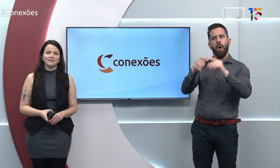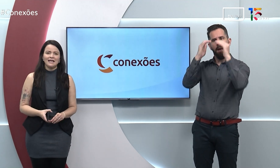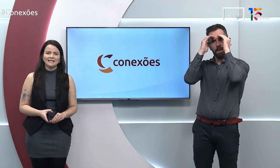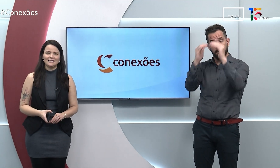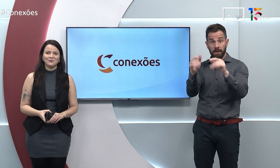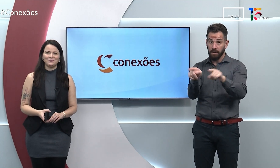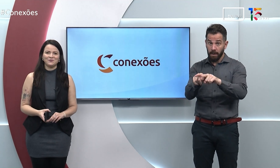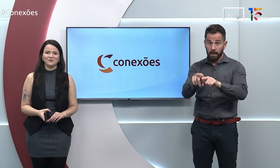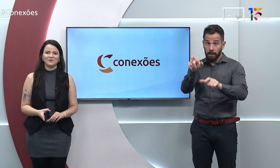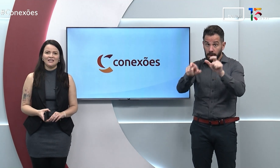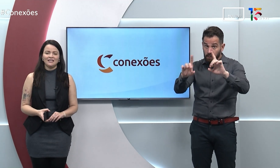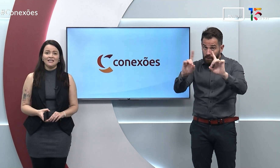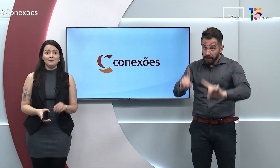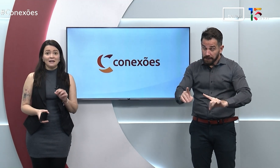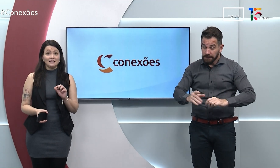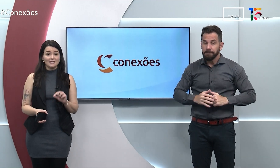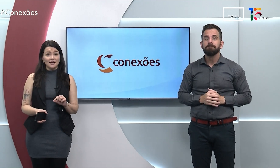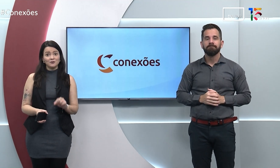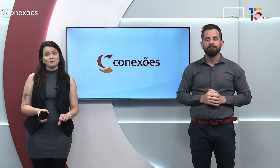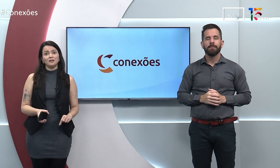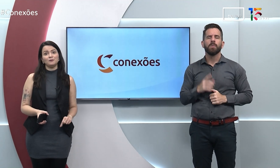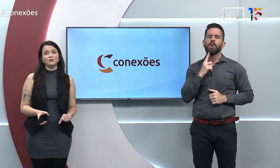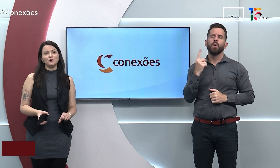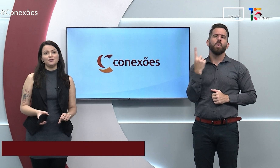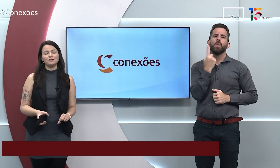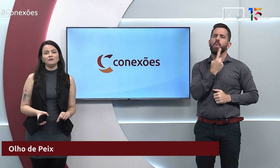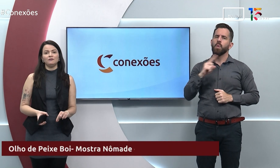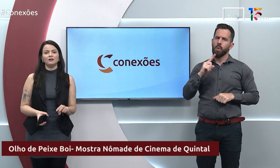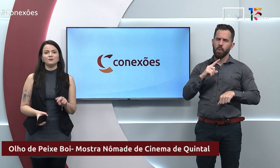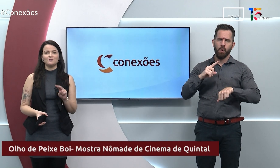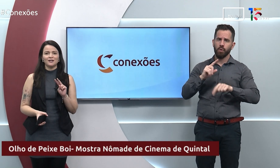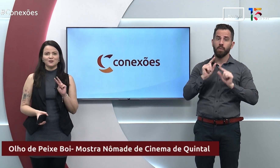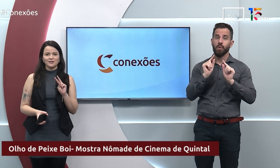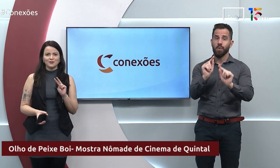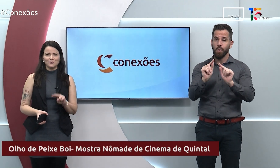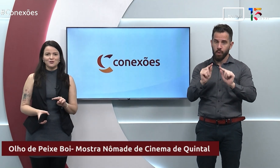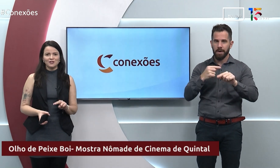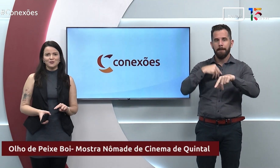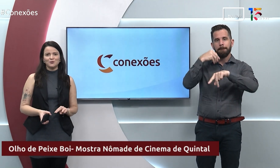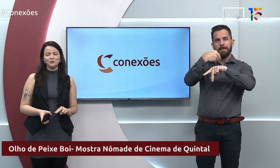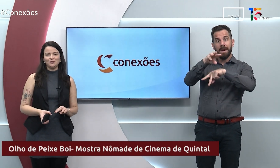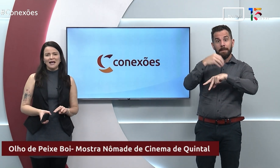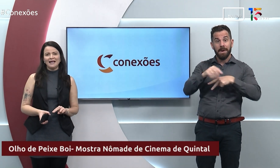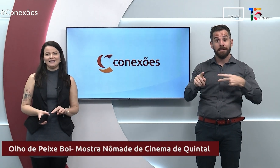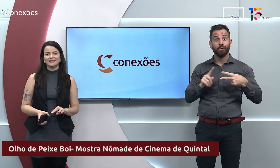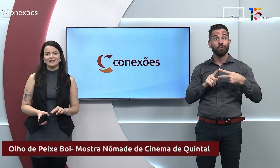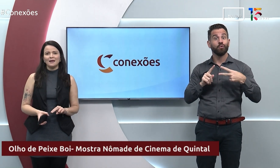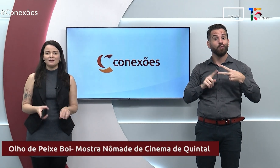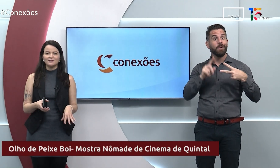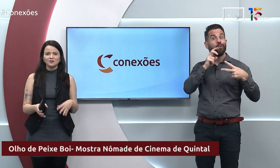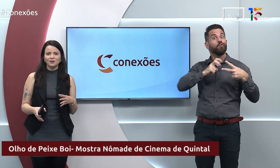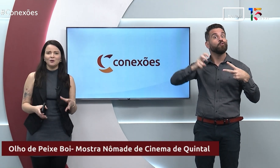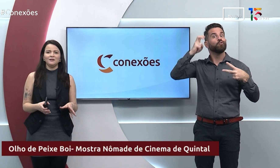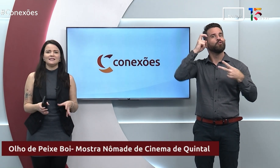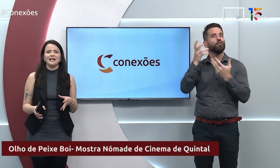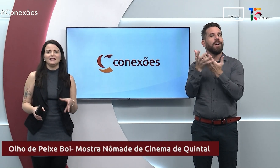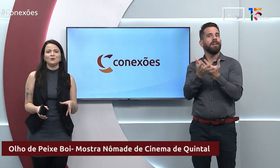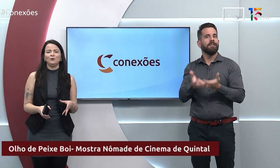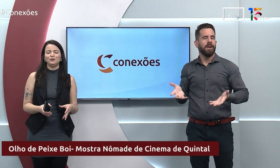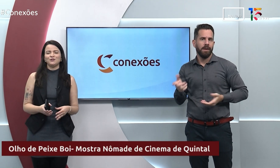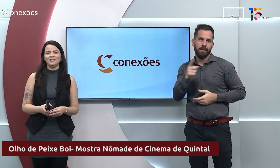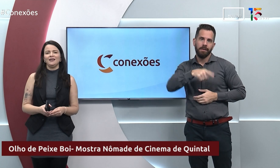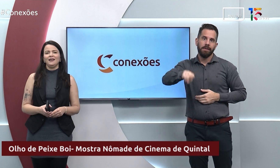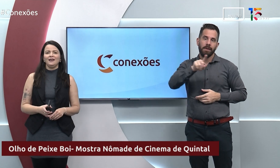com deficiência. E para encerrar o nosso programa de hoje, vamos para as nossas 2 dicas culturais, para você já começar